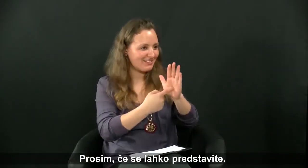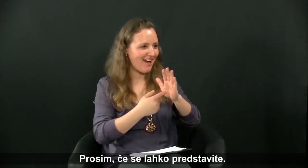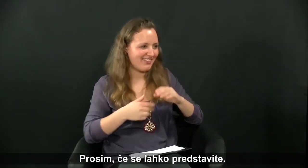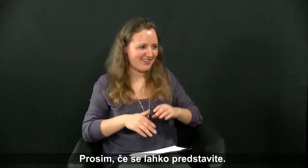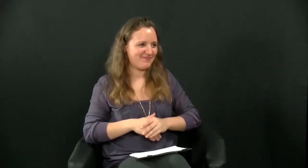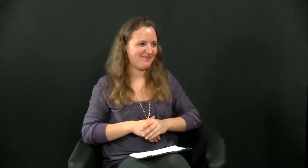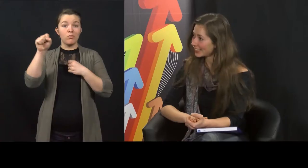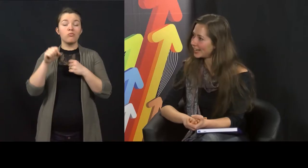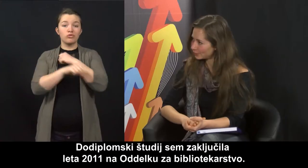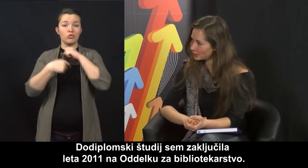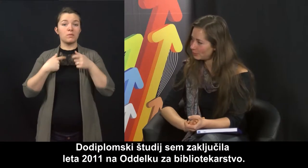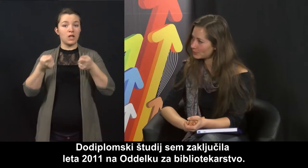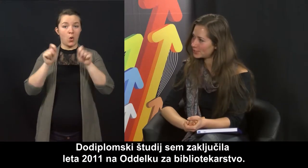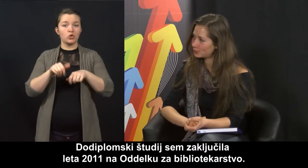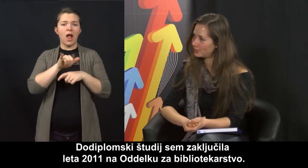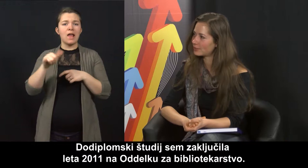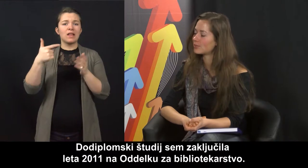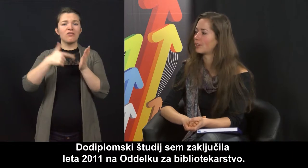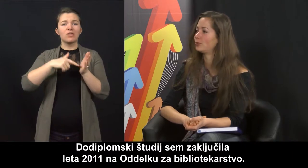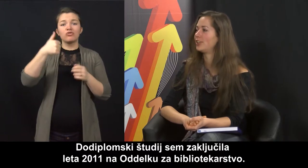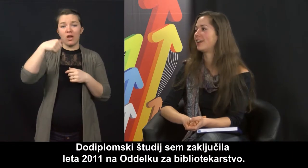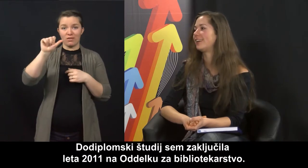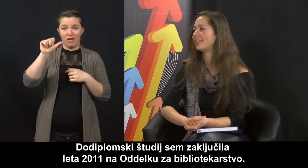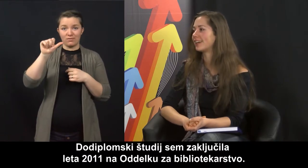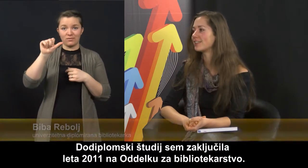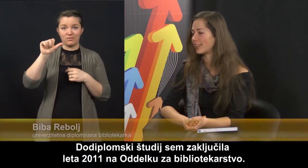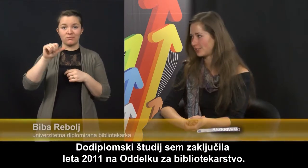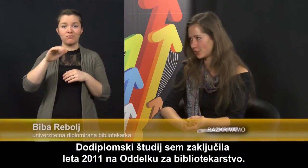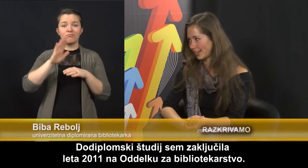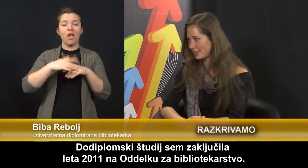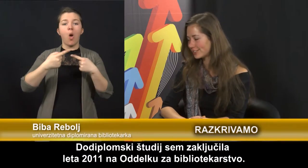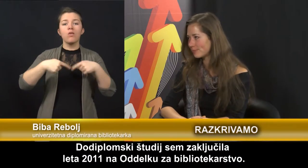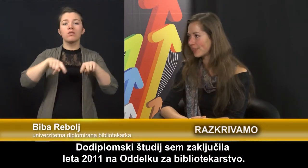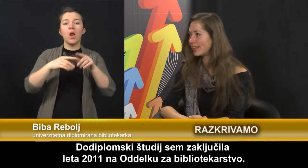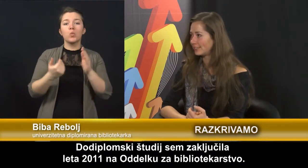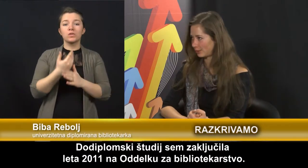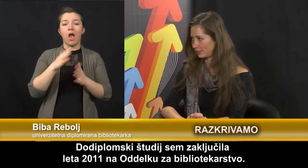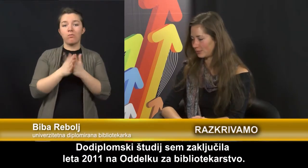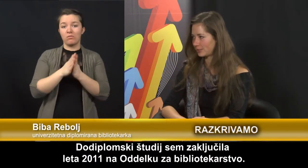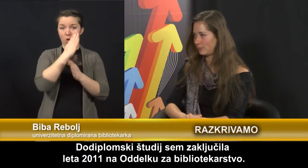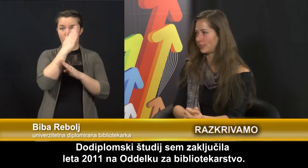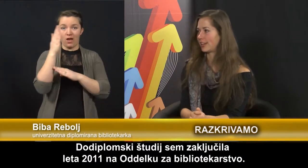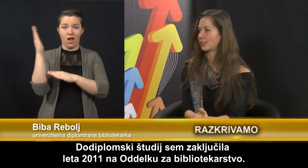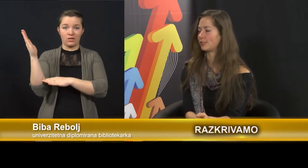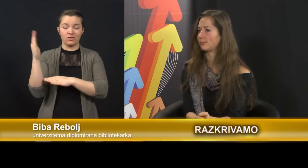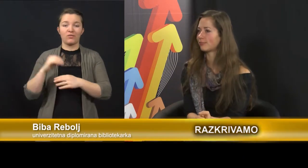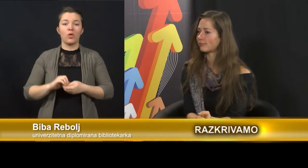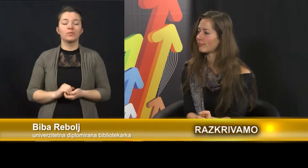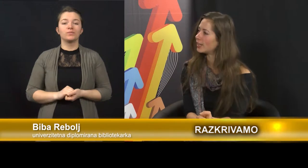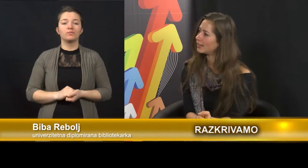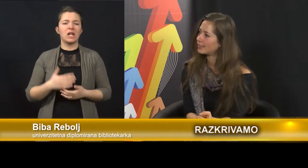lahko predstavite. Ja, do diplomski študij sem zaključila leta 2011 na oddelku za